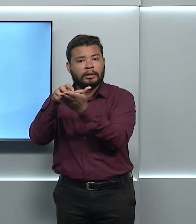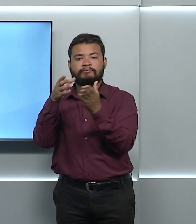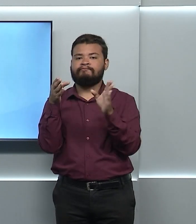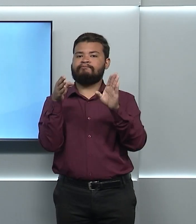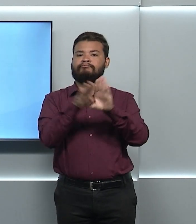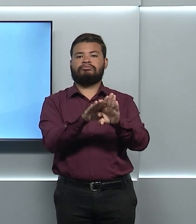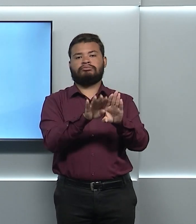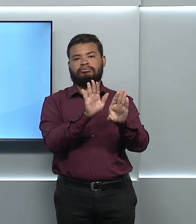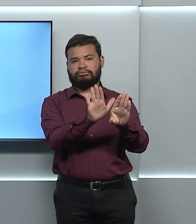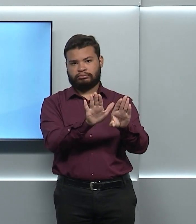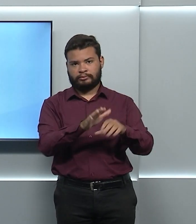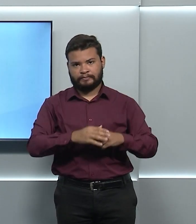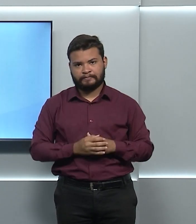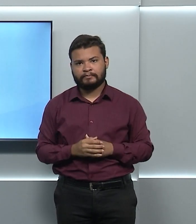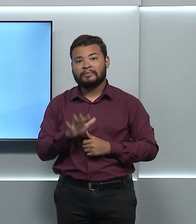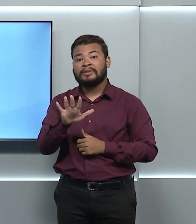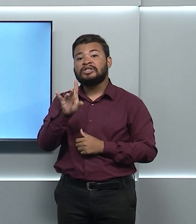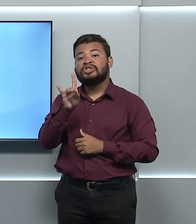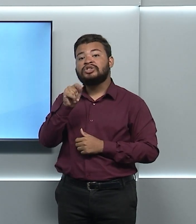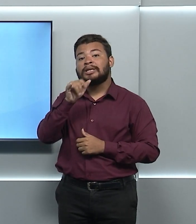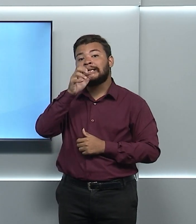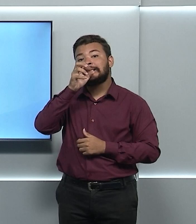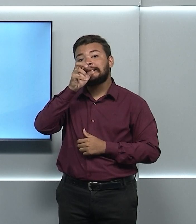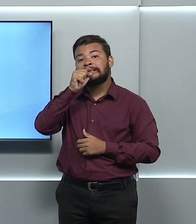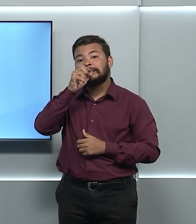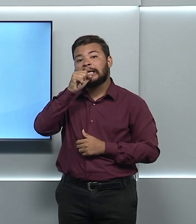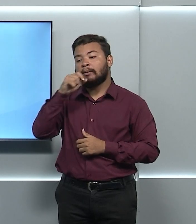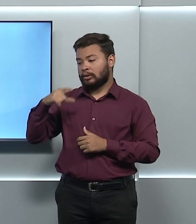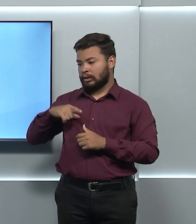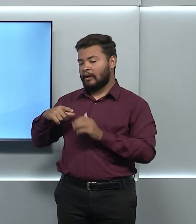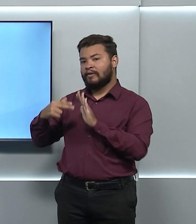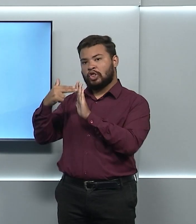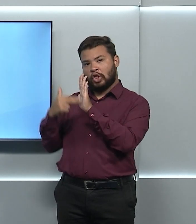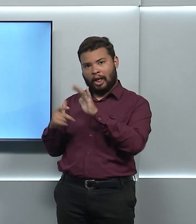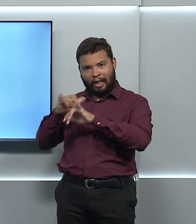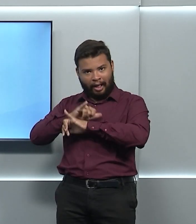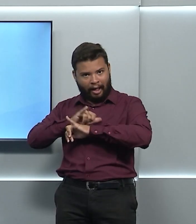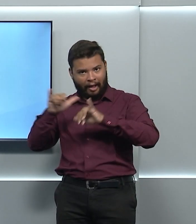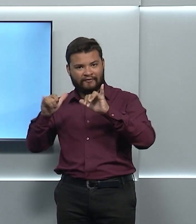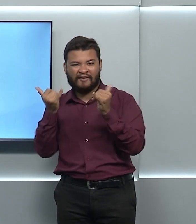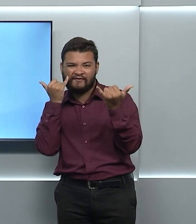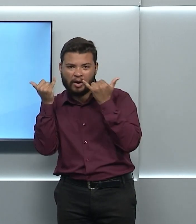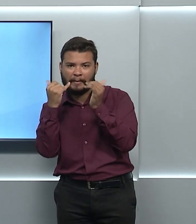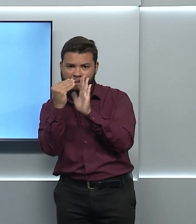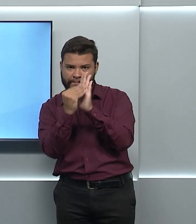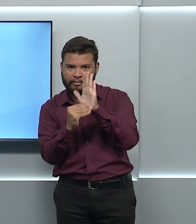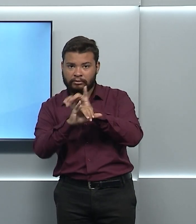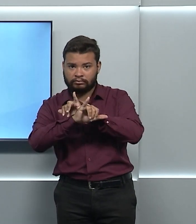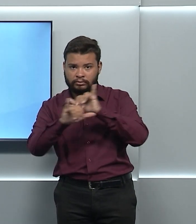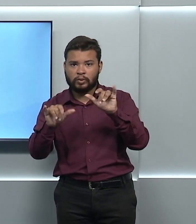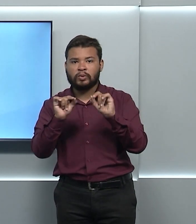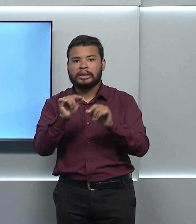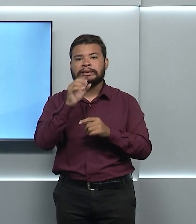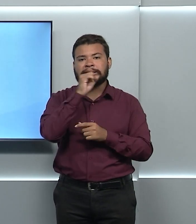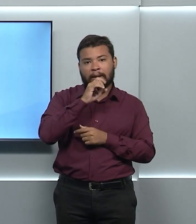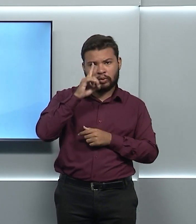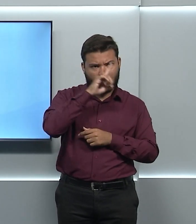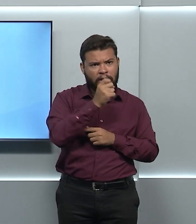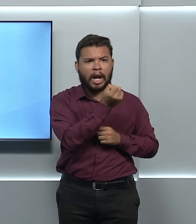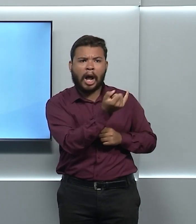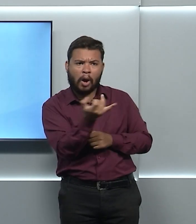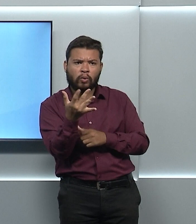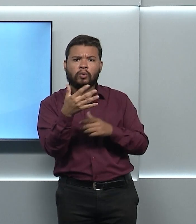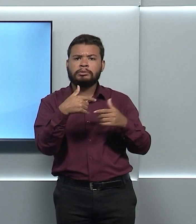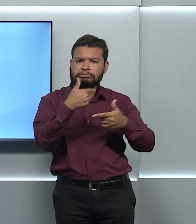funcionam sexta-feira. Mas no sábado, segundo a nota que foi divulgada, aquelas que costumam ficar abertas no final de semana devem